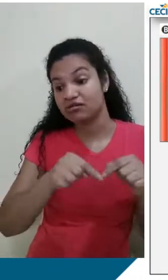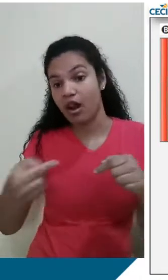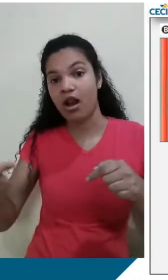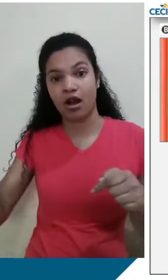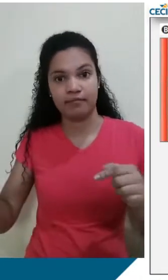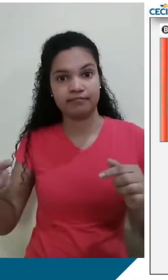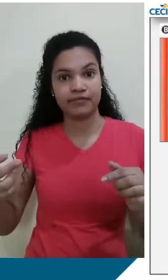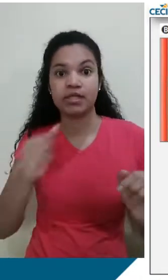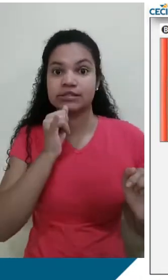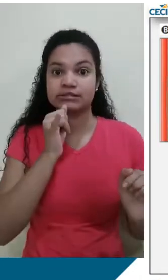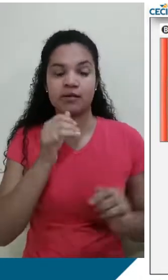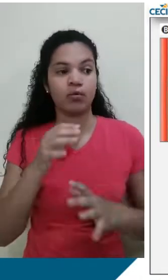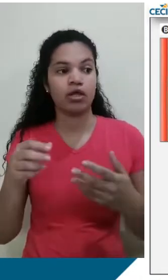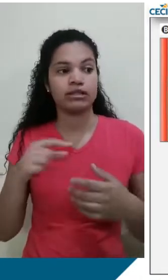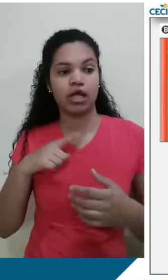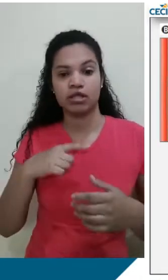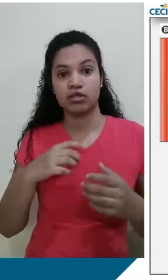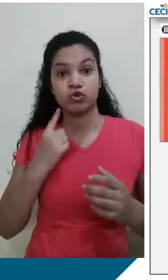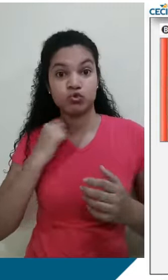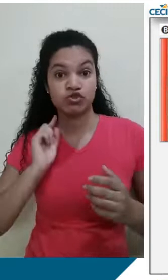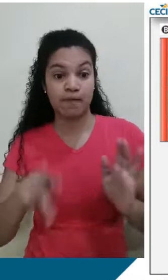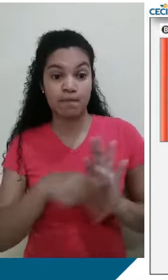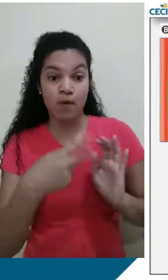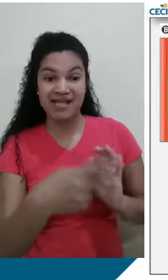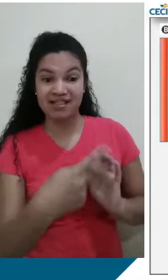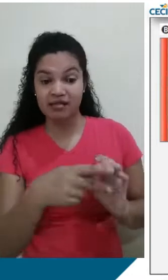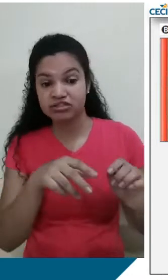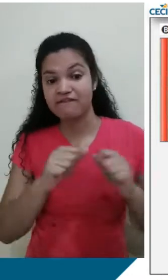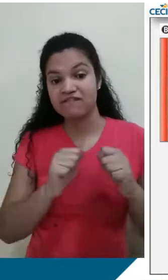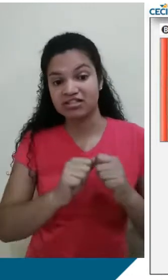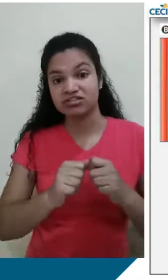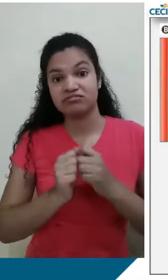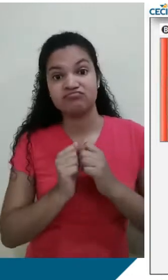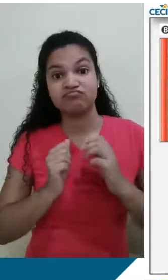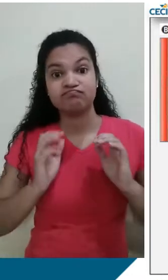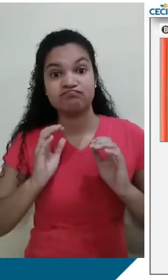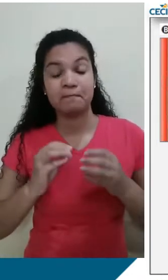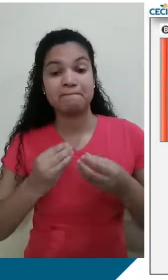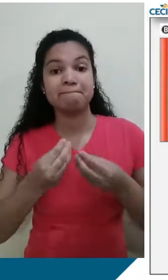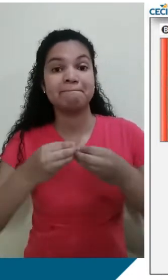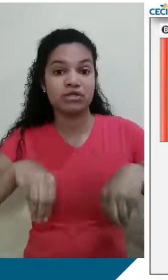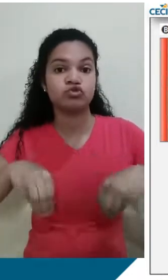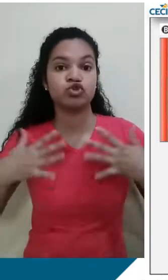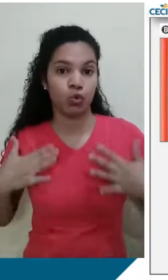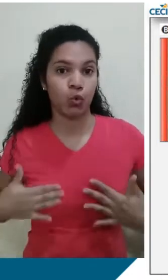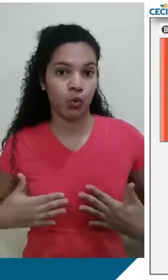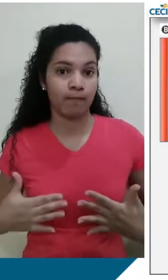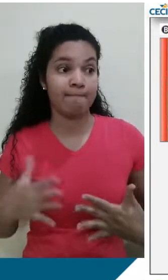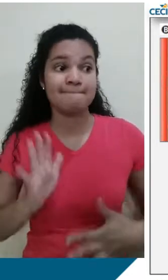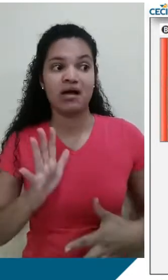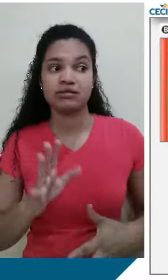previnem danos no organismo que possam ser causados por elas. Mas a gente aproveita aqui para lembrar